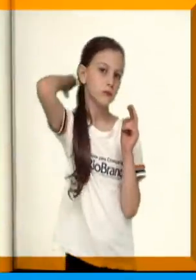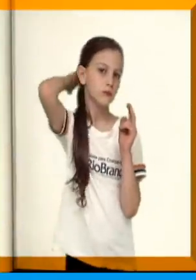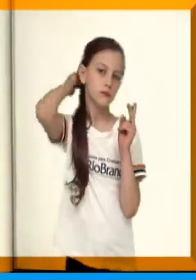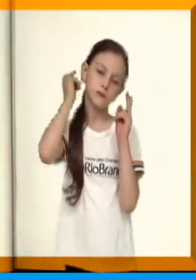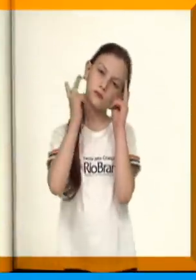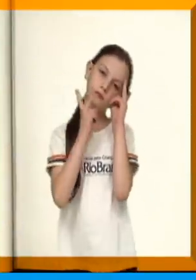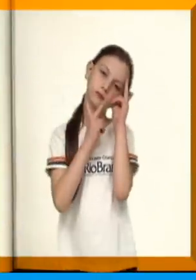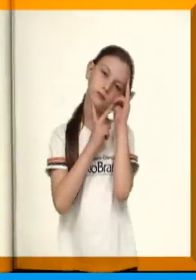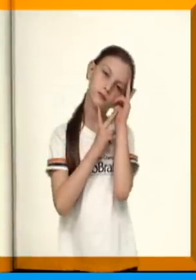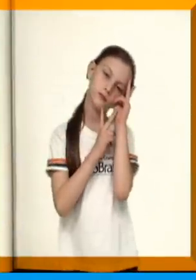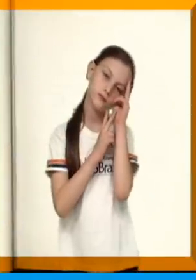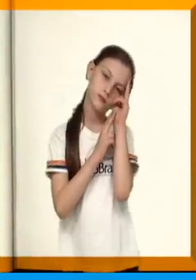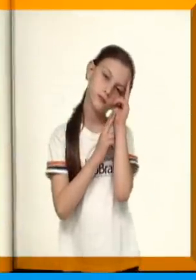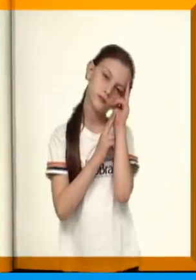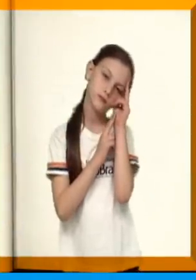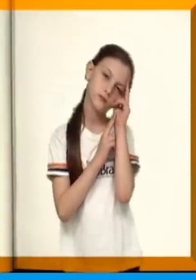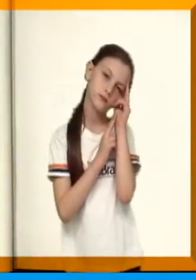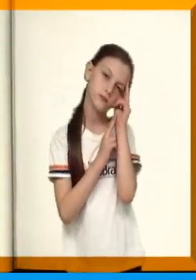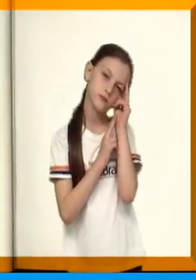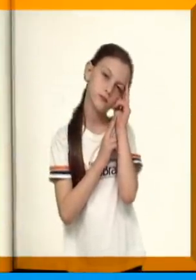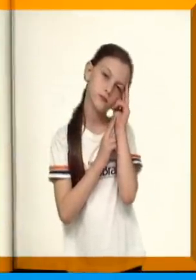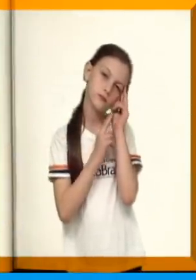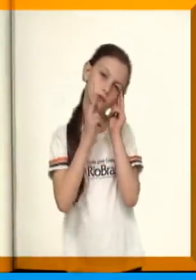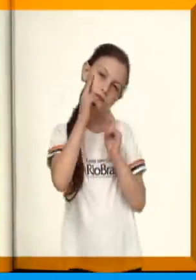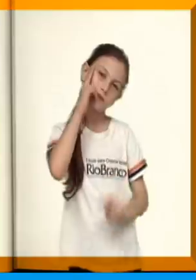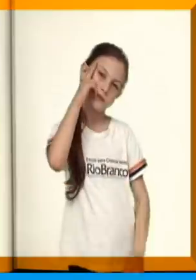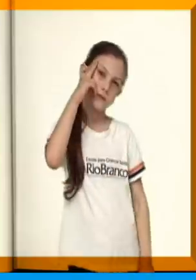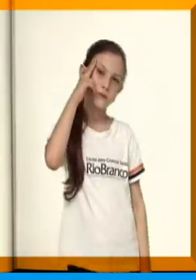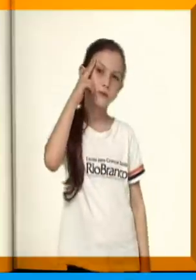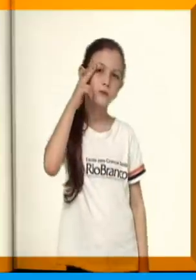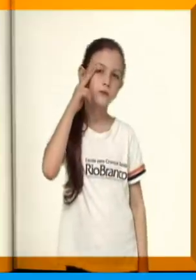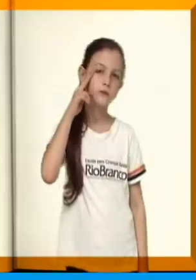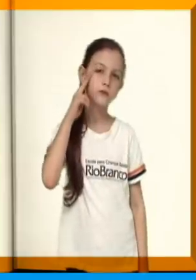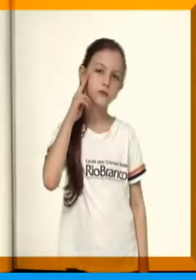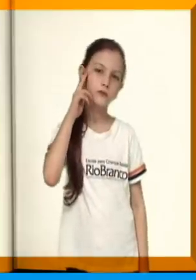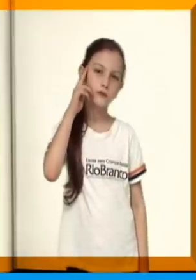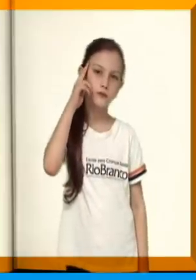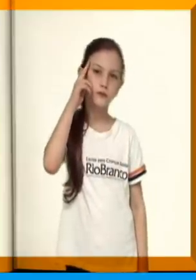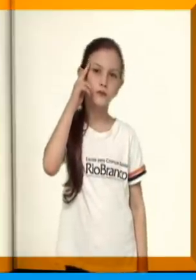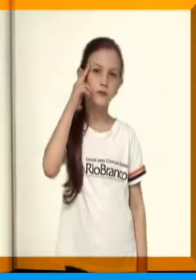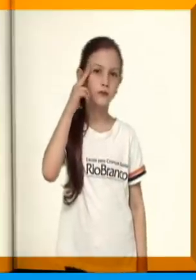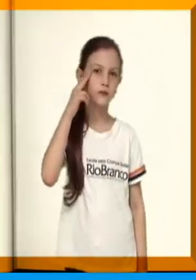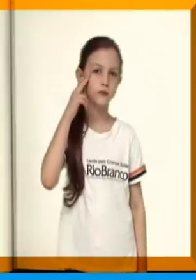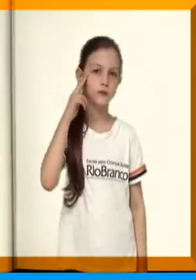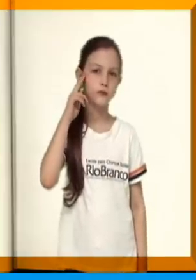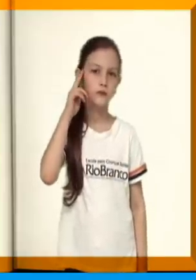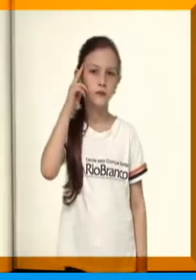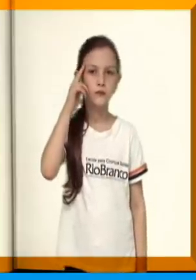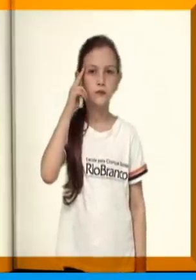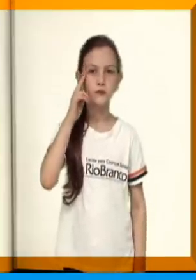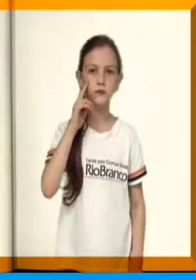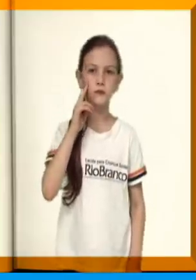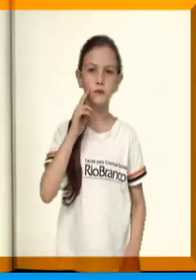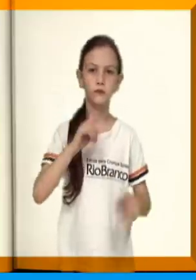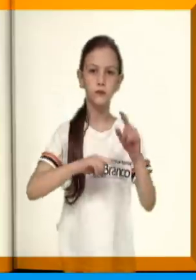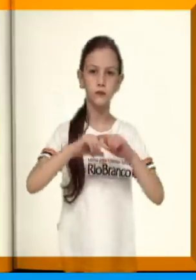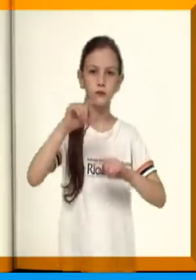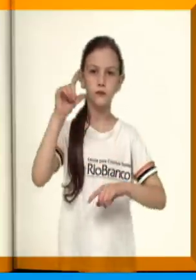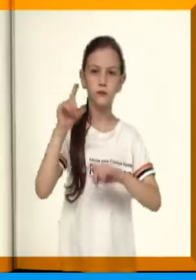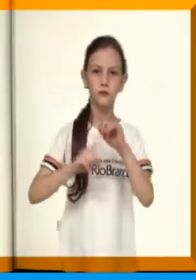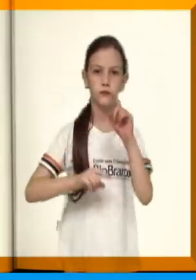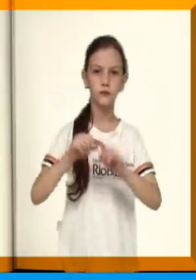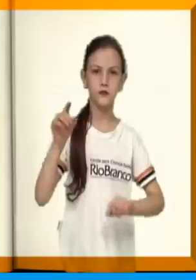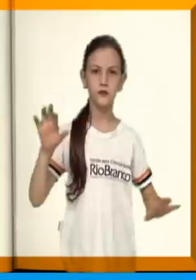Dadá, ao dormir, todos os dias ela sonhava com um